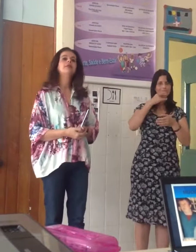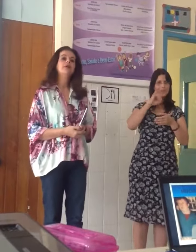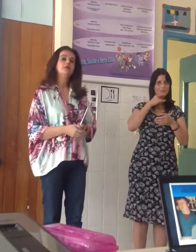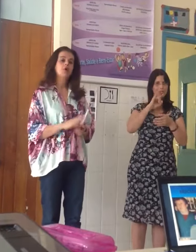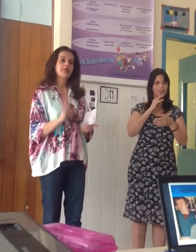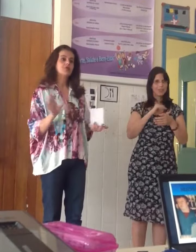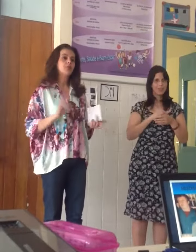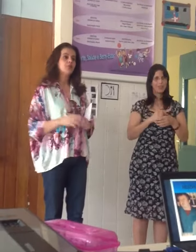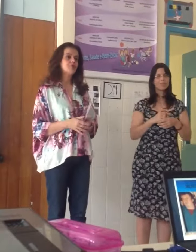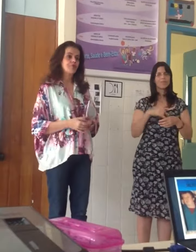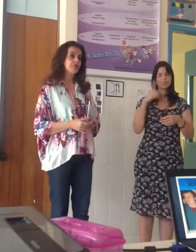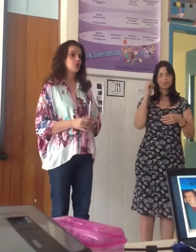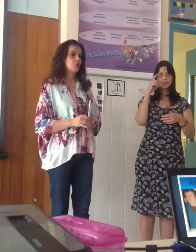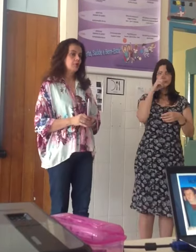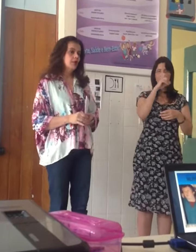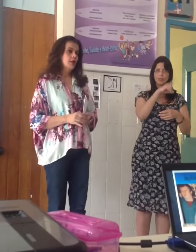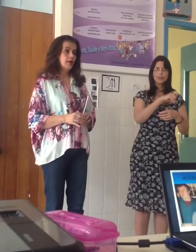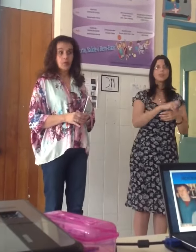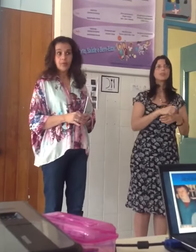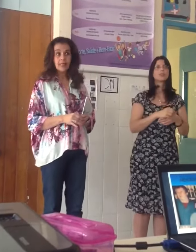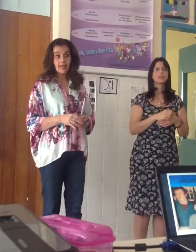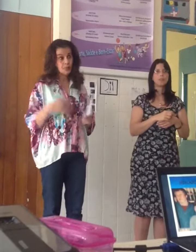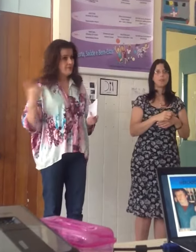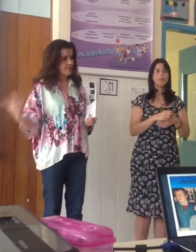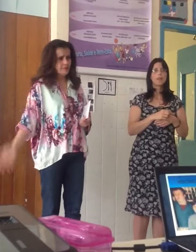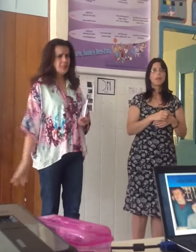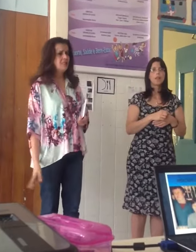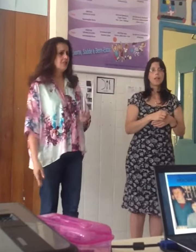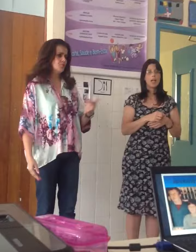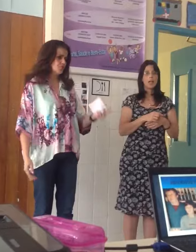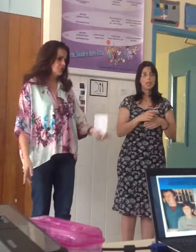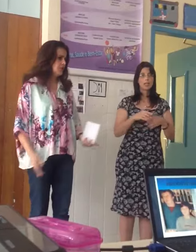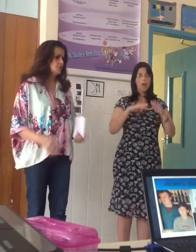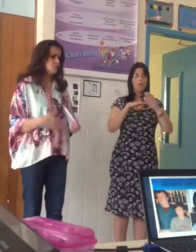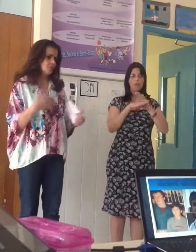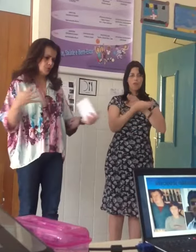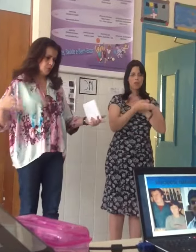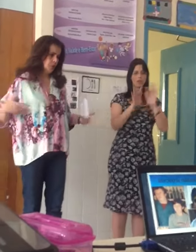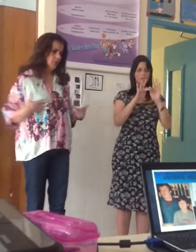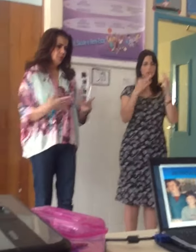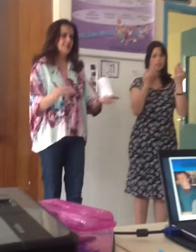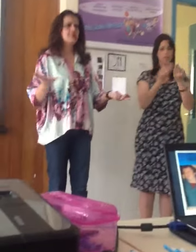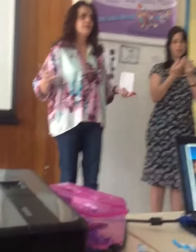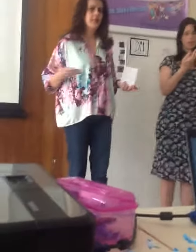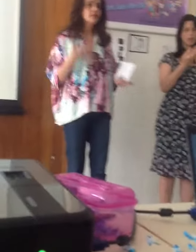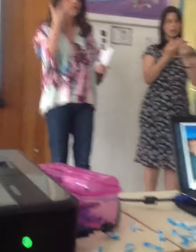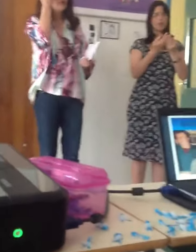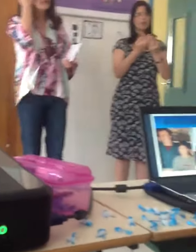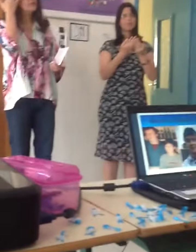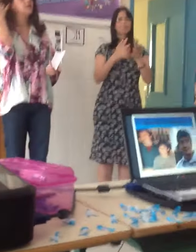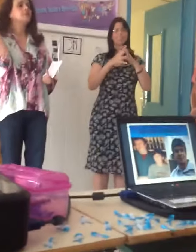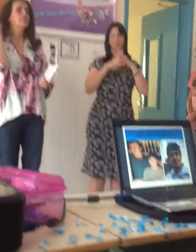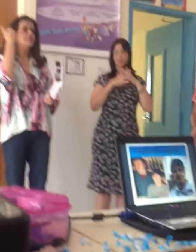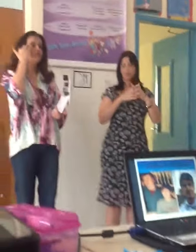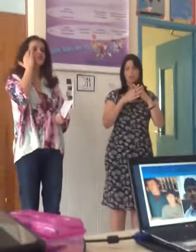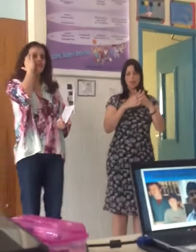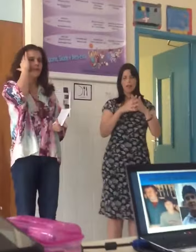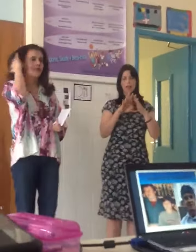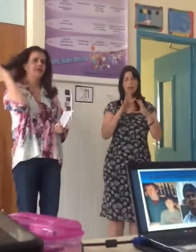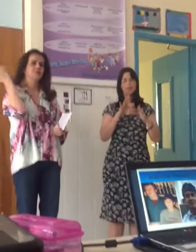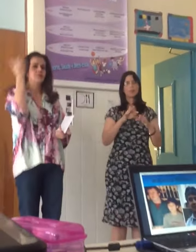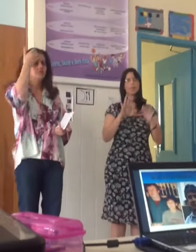imaginar. Qualquer tipo de vício é complicado para a família, para os filhos, para o casamento, né? Então,